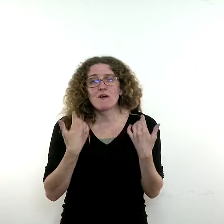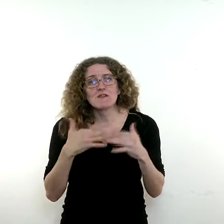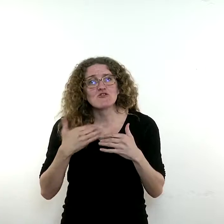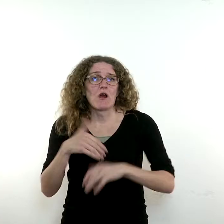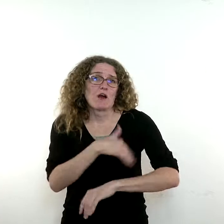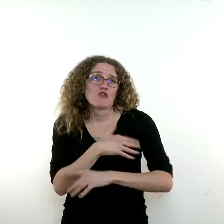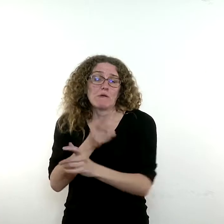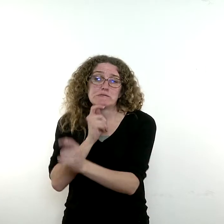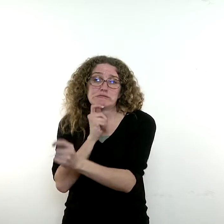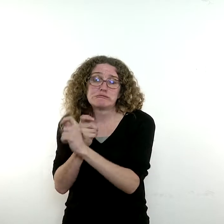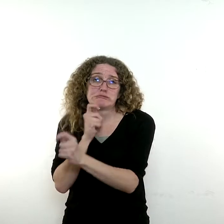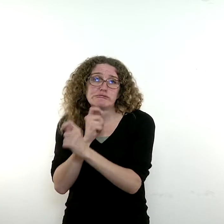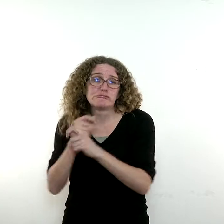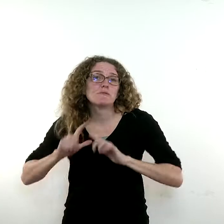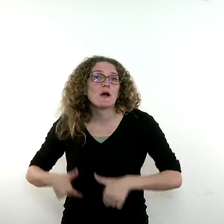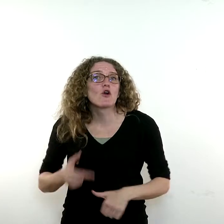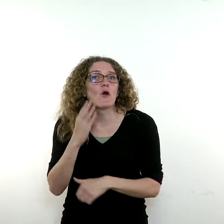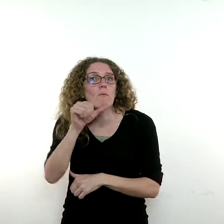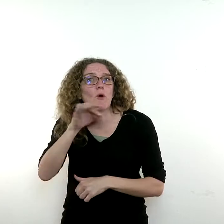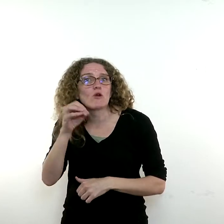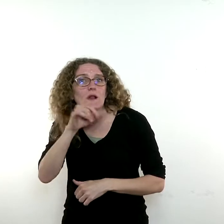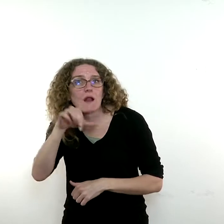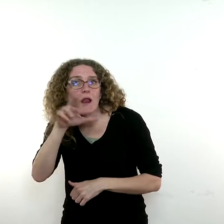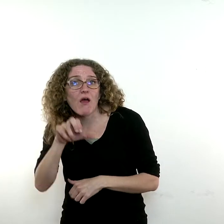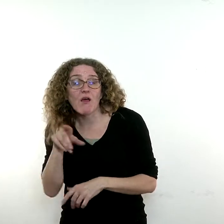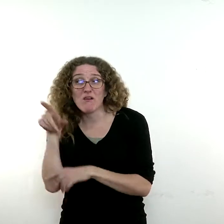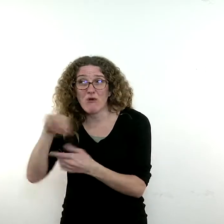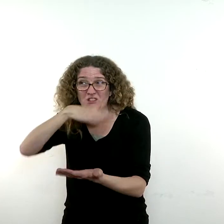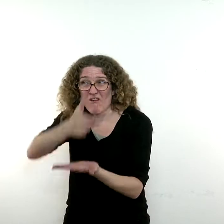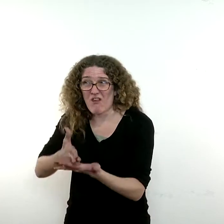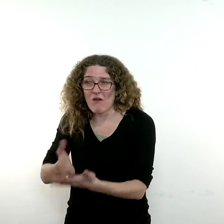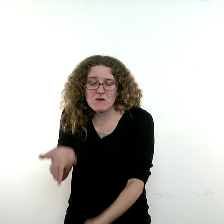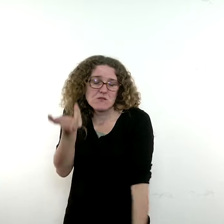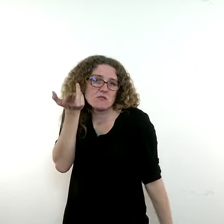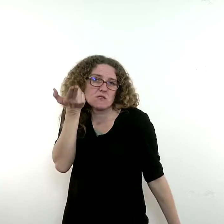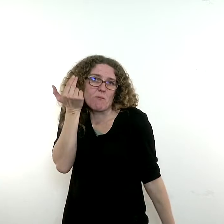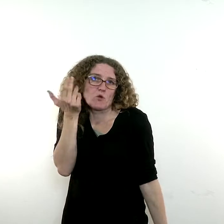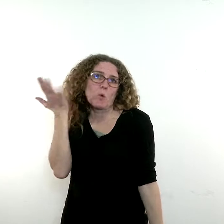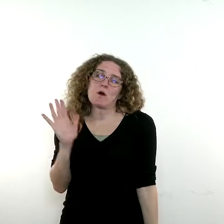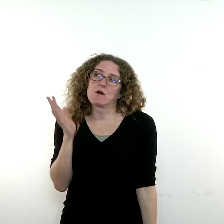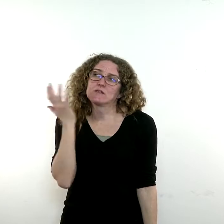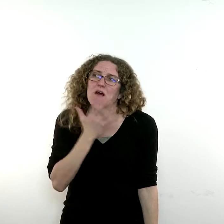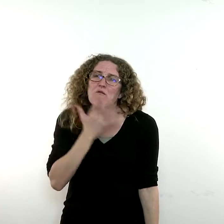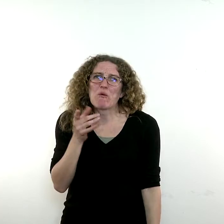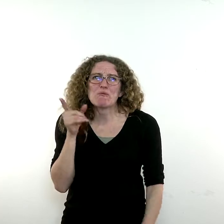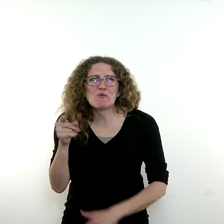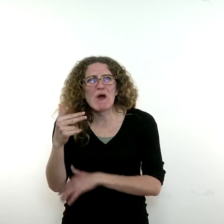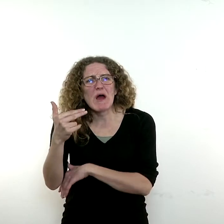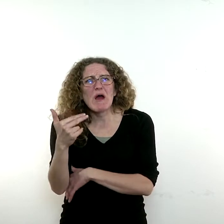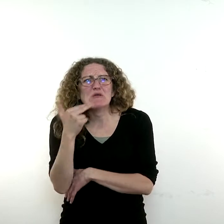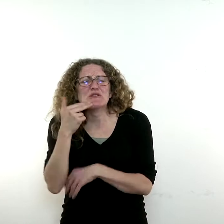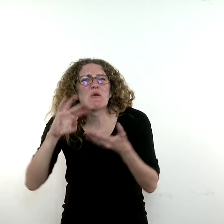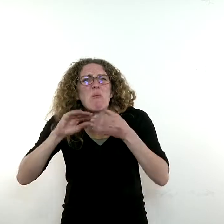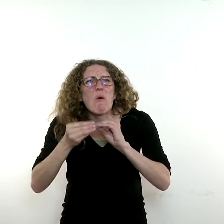depuis longtemps sur Baudelaire-Kipling, c'est scandaleux, monsieur Delafosse. Vous servir d'un défaut de livraison de papier